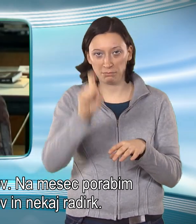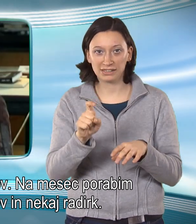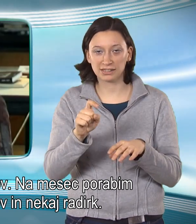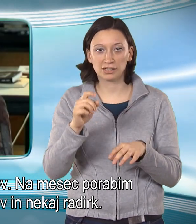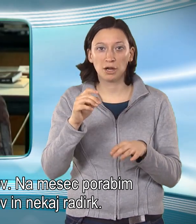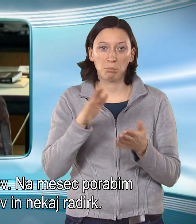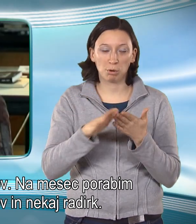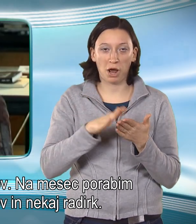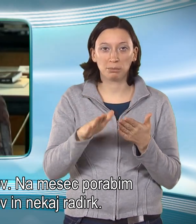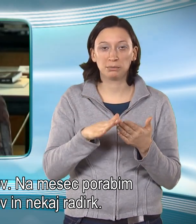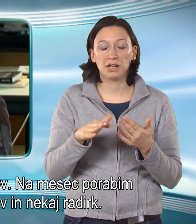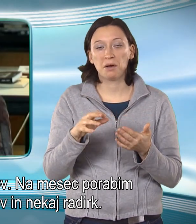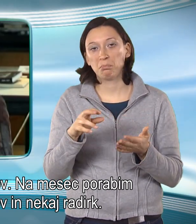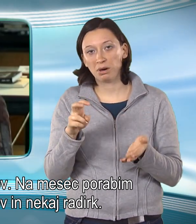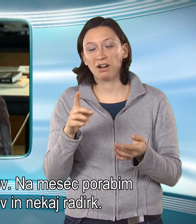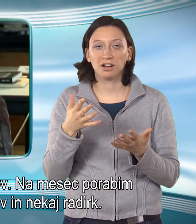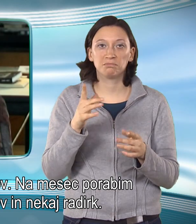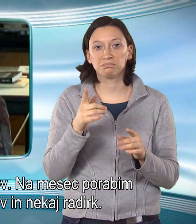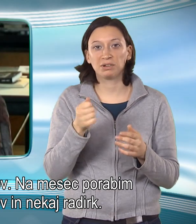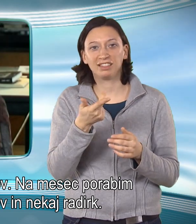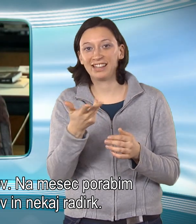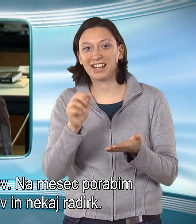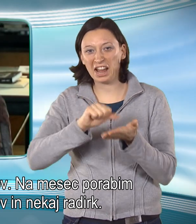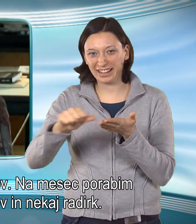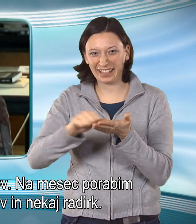mesec ponucam, no. Pa par radirk tudi.